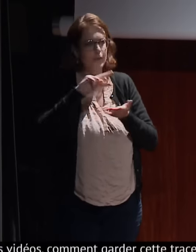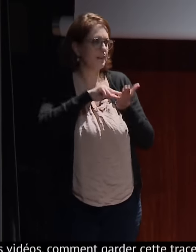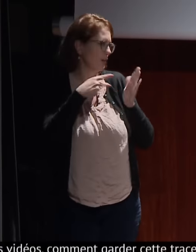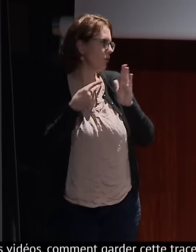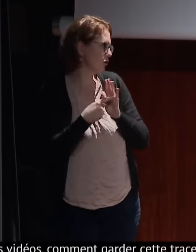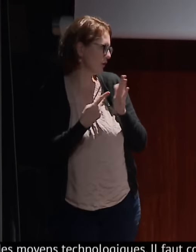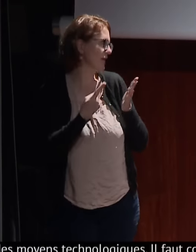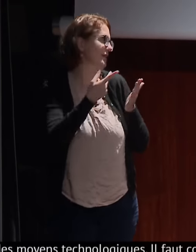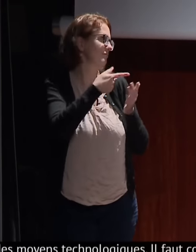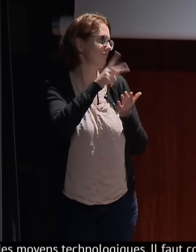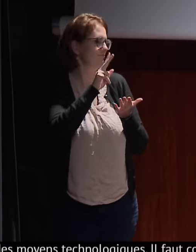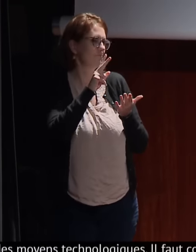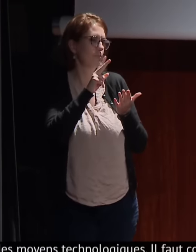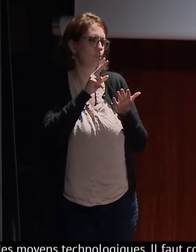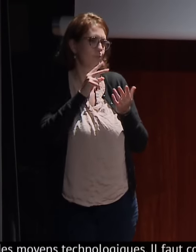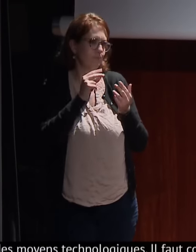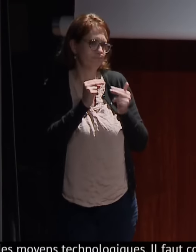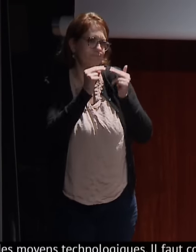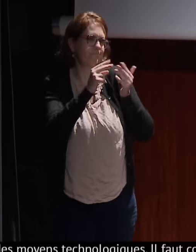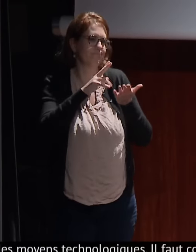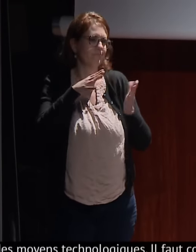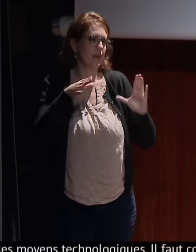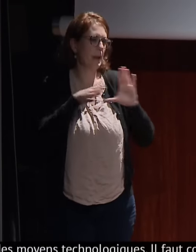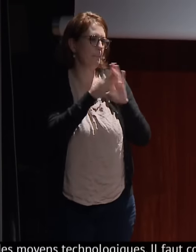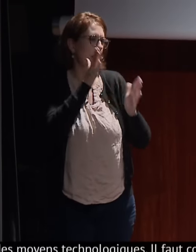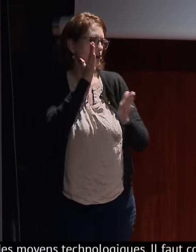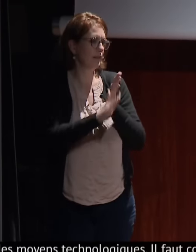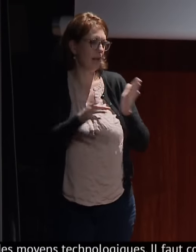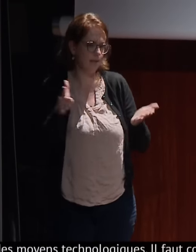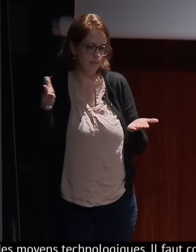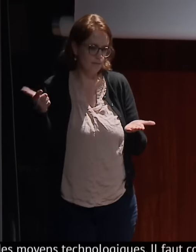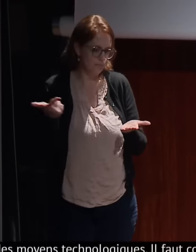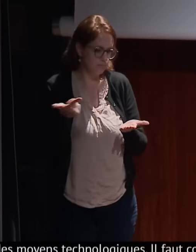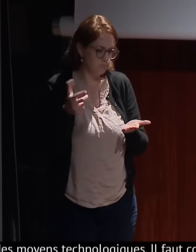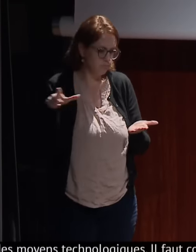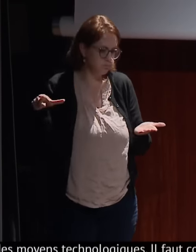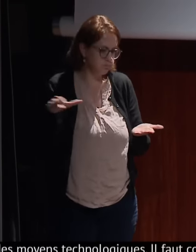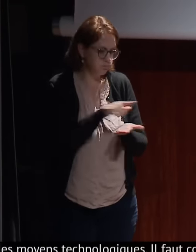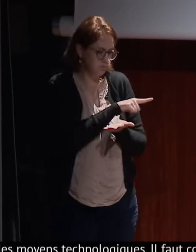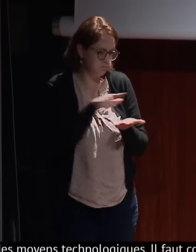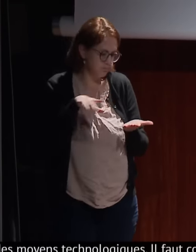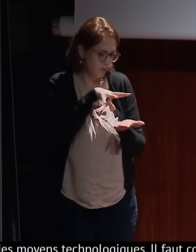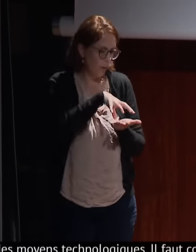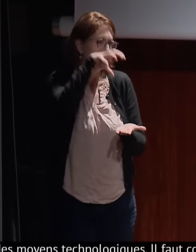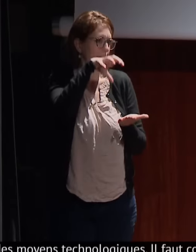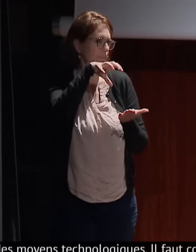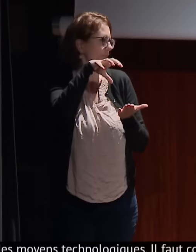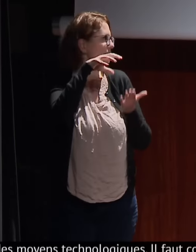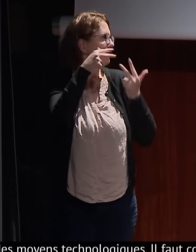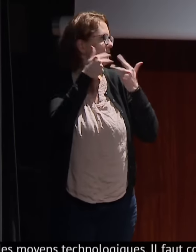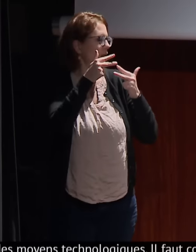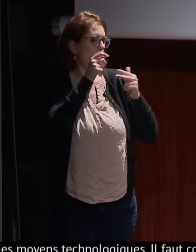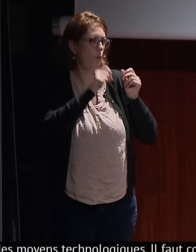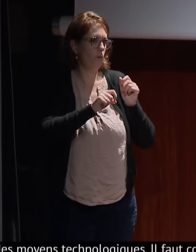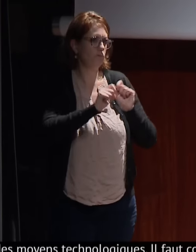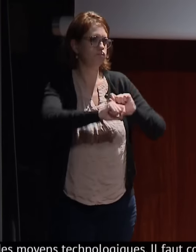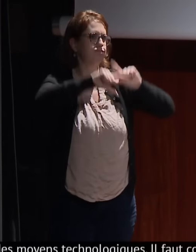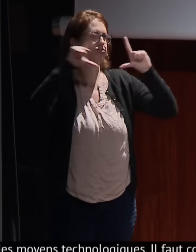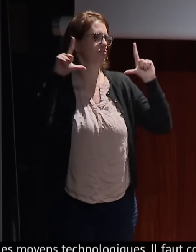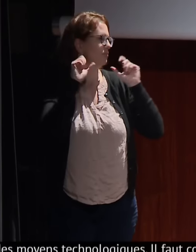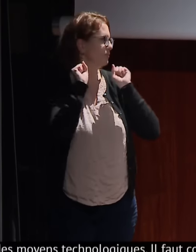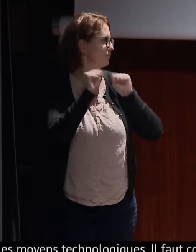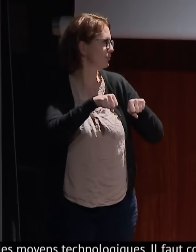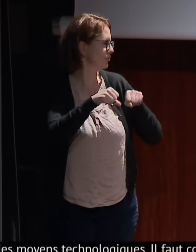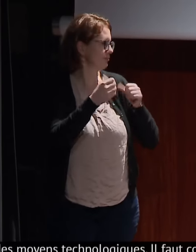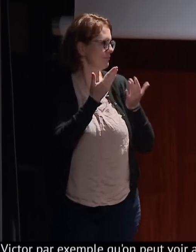conserver une vidéo. Enfin voilà, ça demande aussi aux éditeurs d'aller voir un petit peu aussi du côté